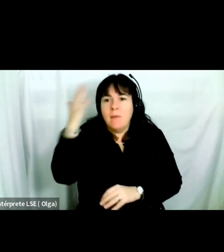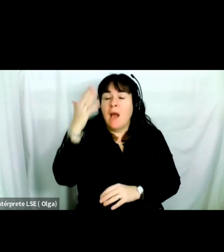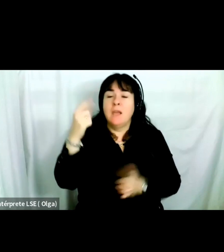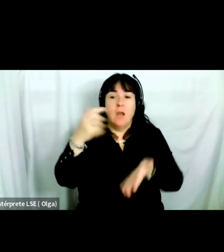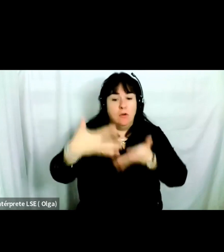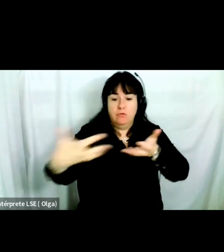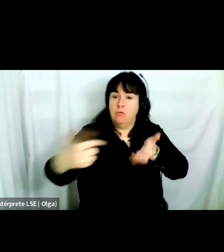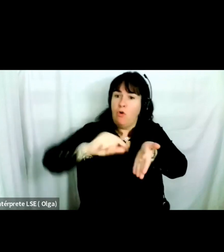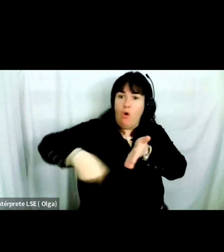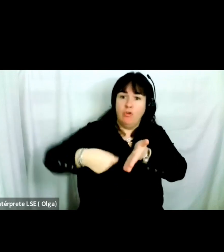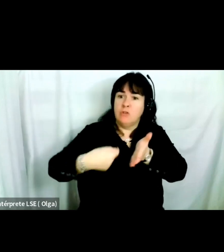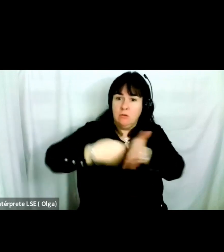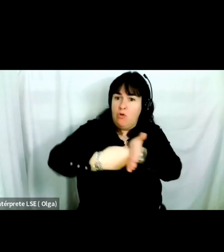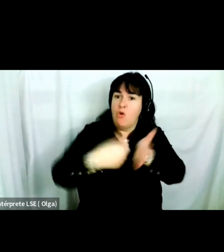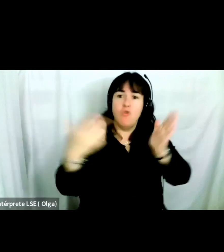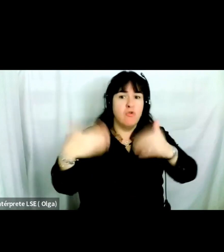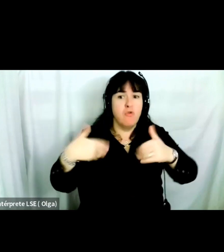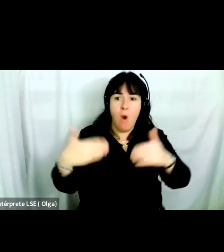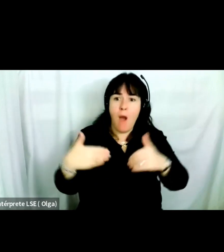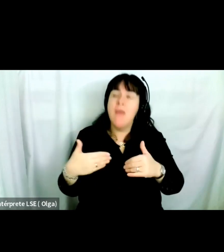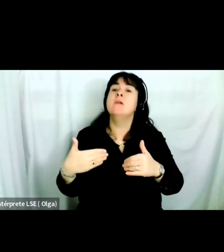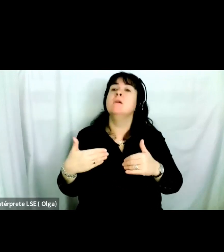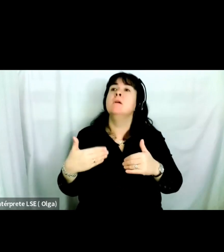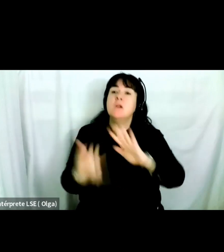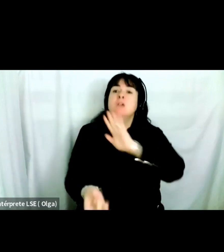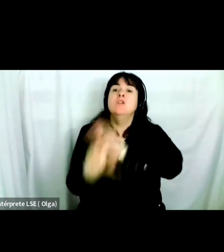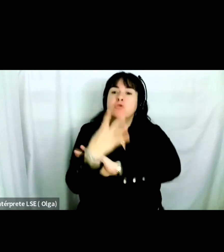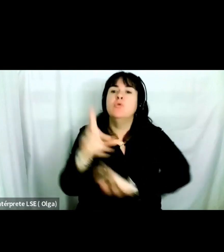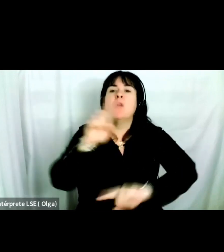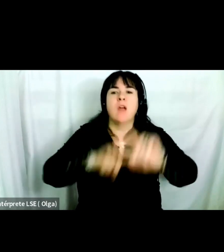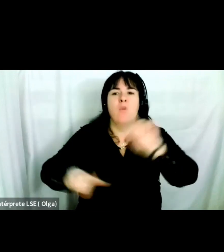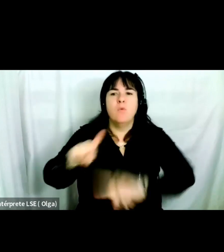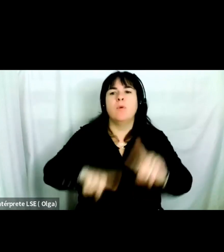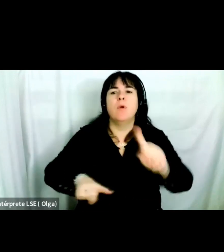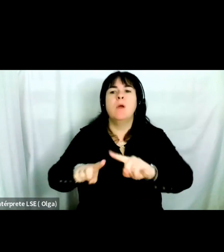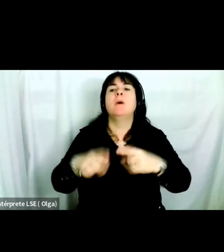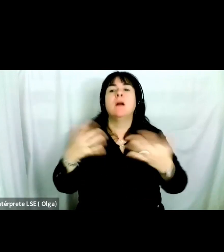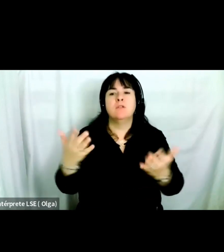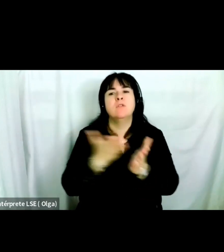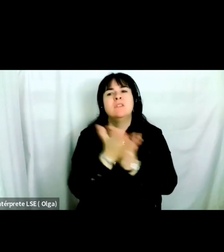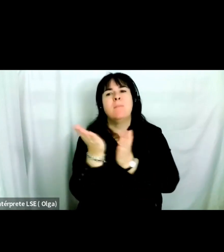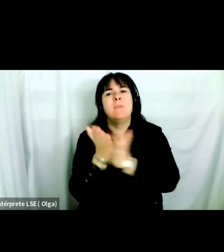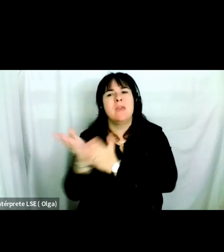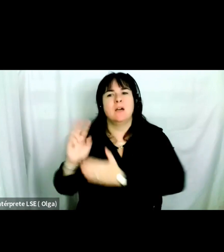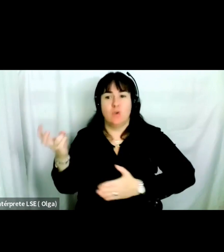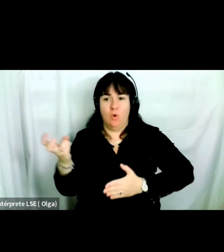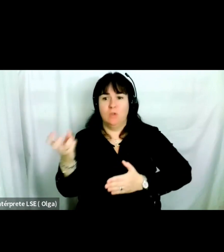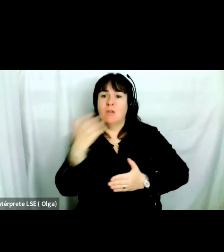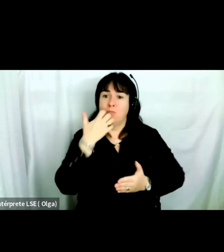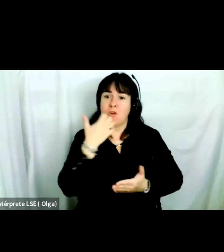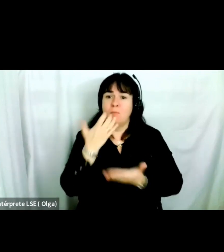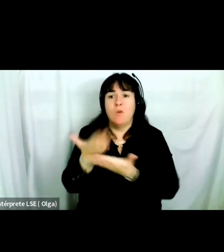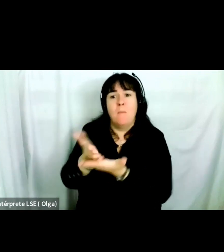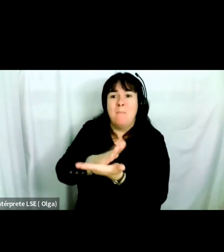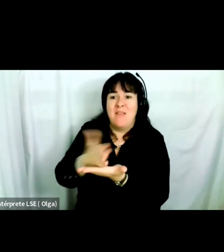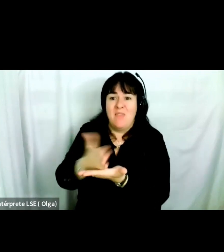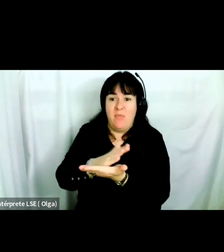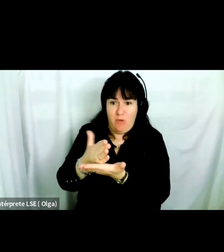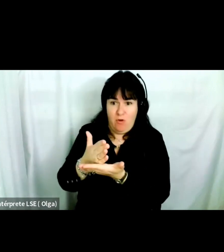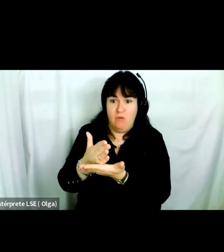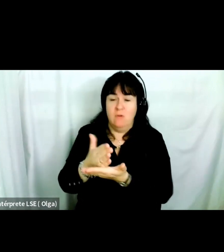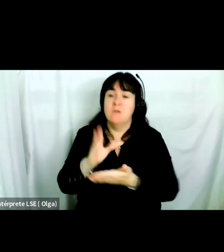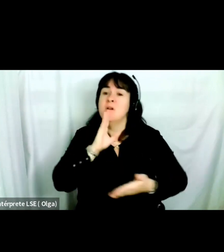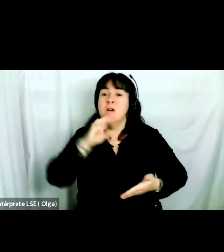ocurrir, entonces tendríamos otras formas, como puede ser la mediación, que en este caso es la parte que Marisol os